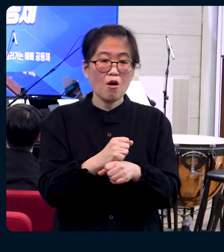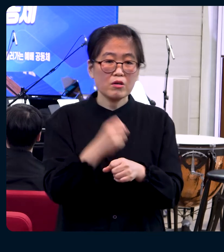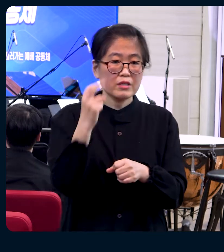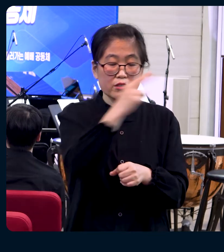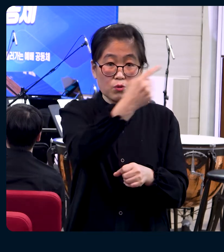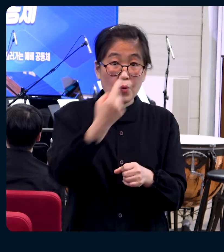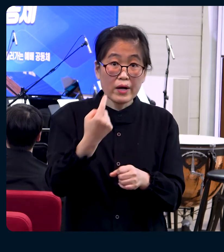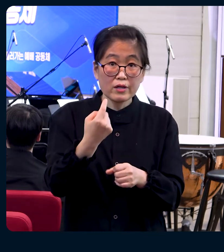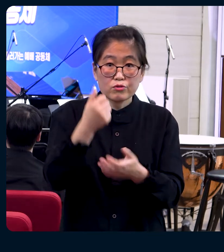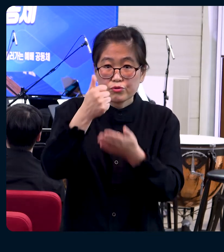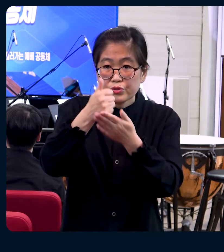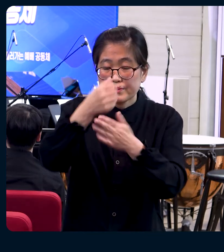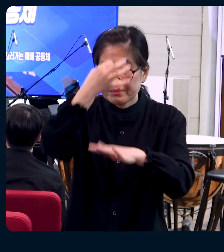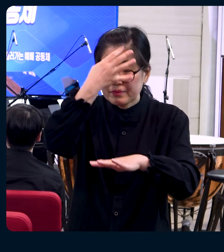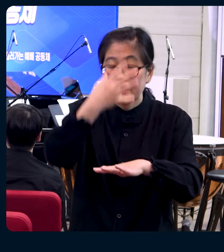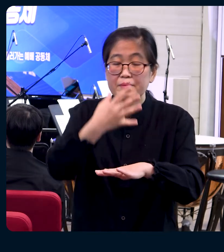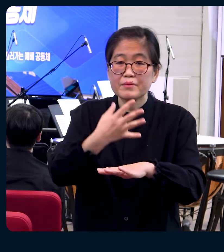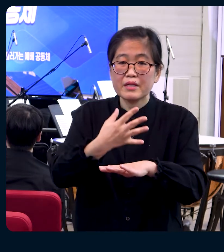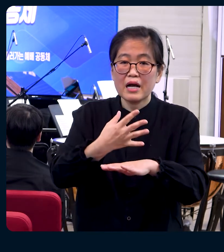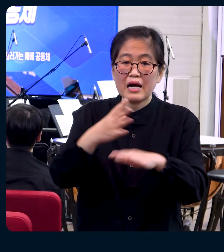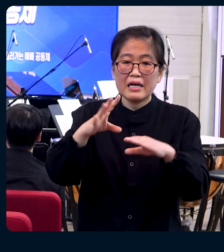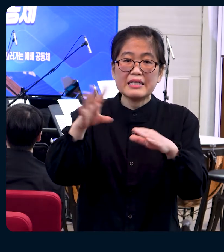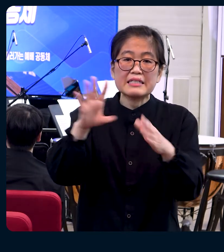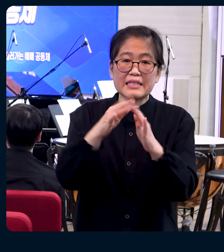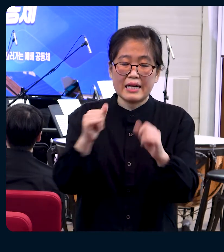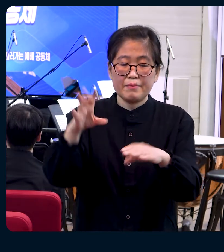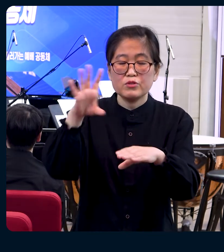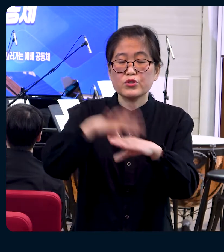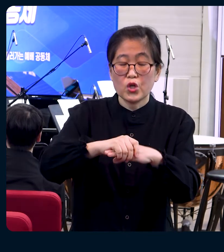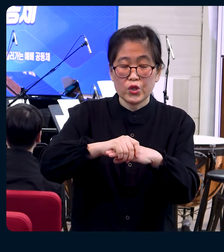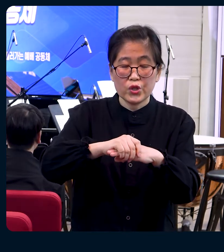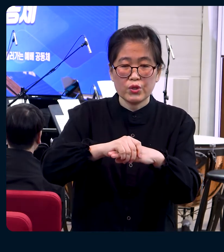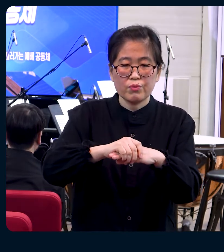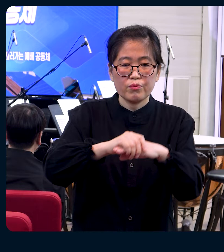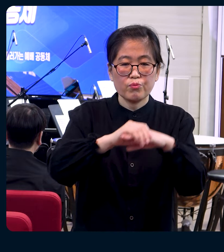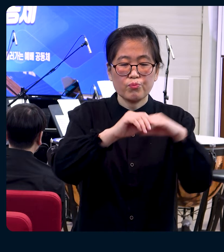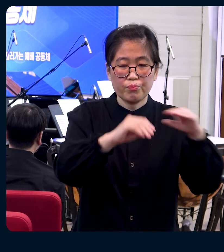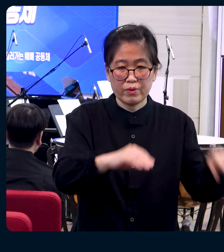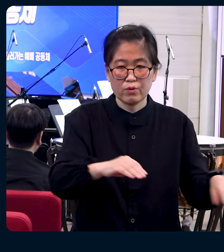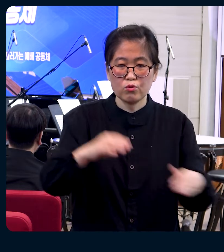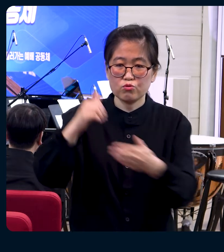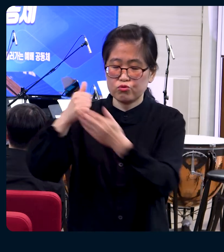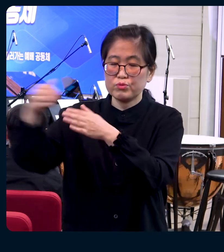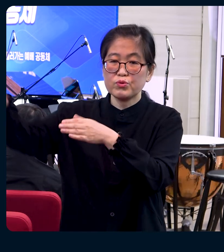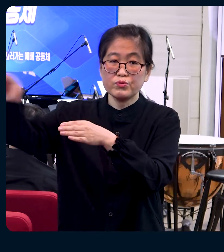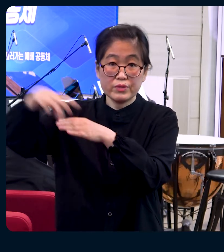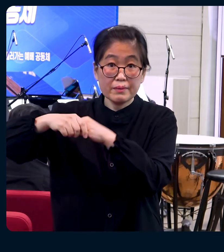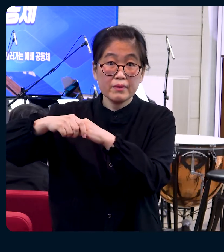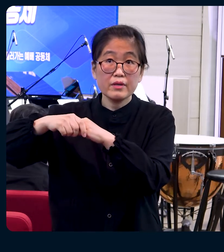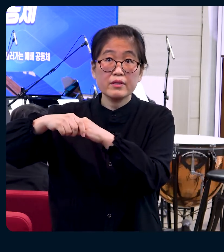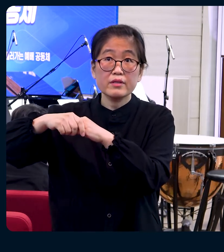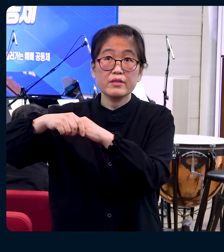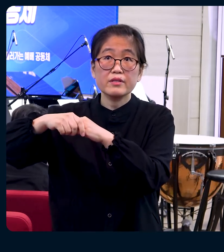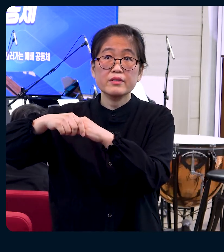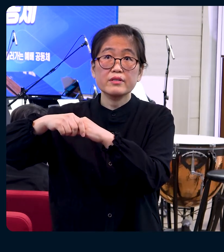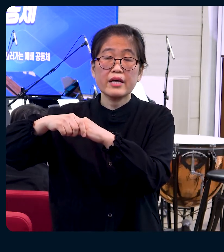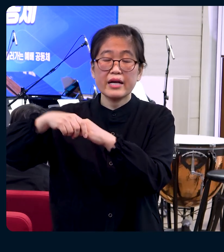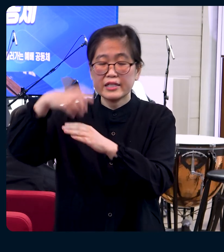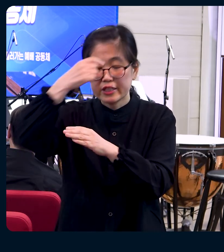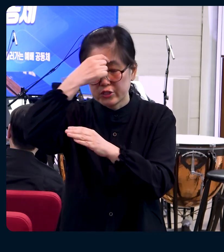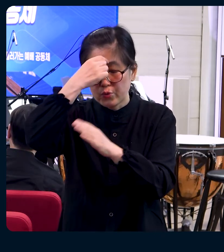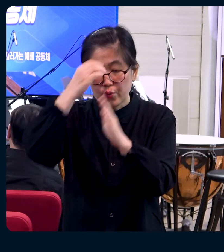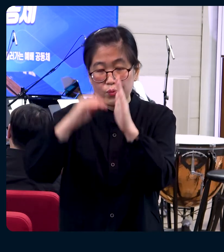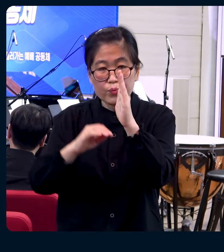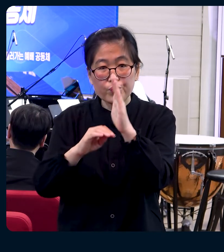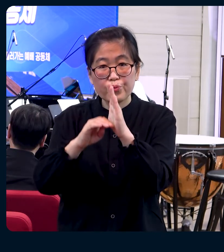다시 돌아와서 주님 죄송합니다. 사람의 손을 내려놓고 다시 주님을 붙들었을 때, 그리고 그가 그의